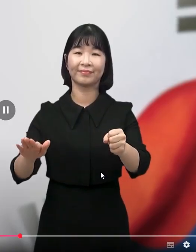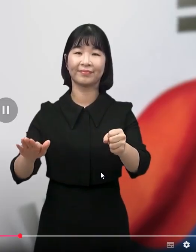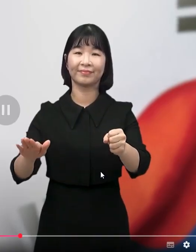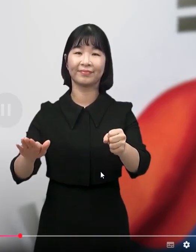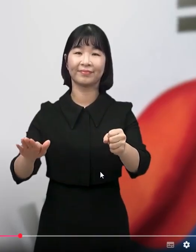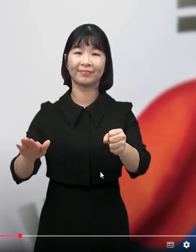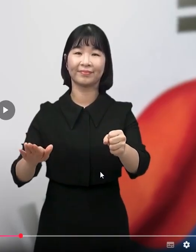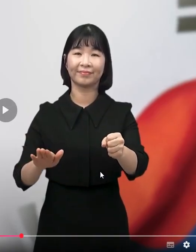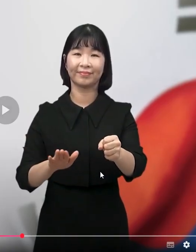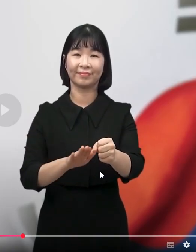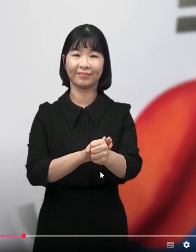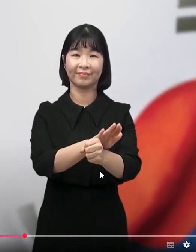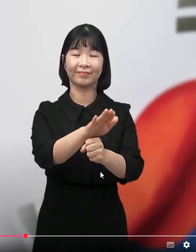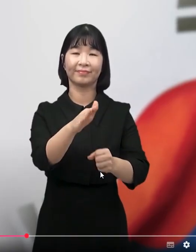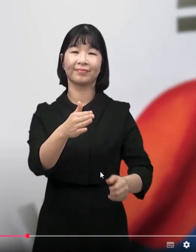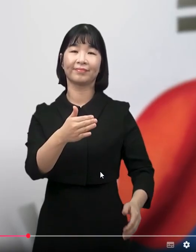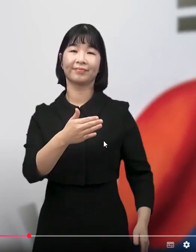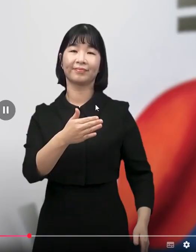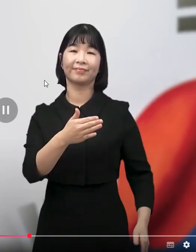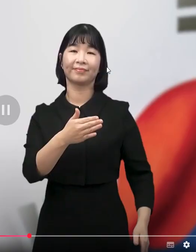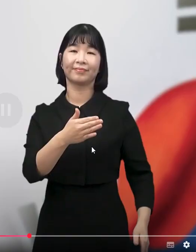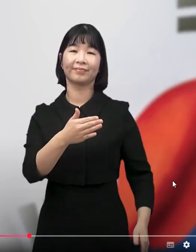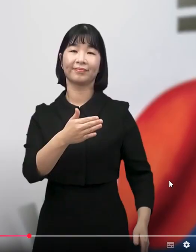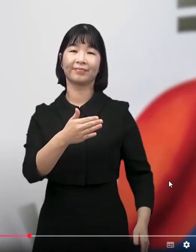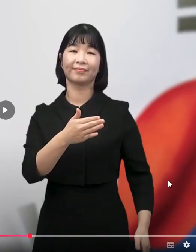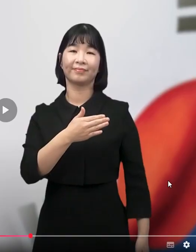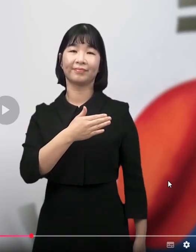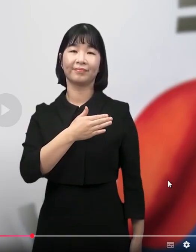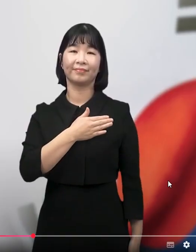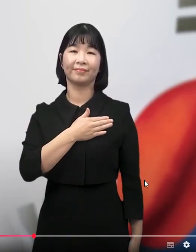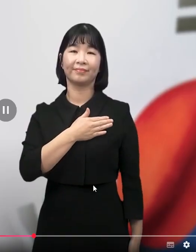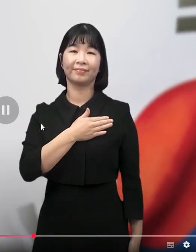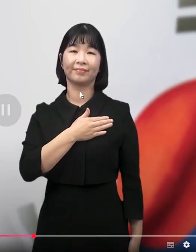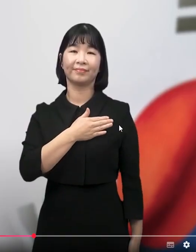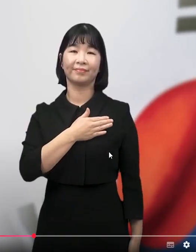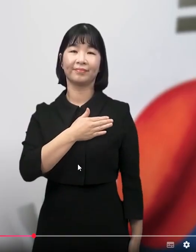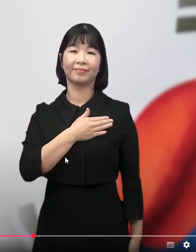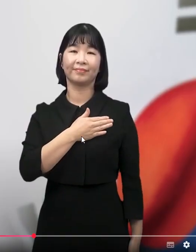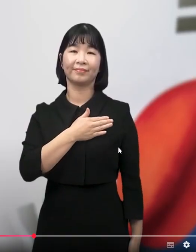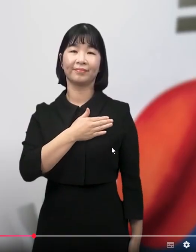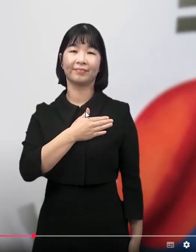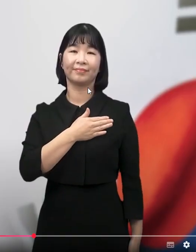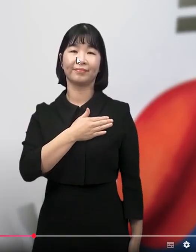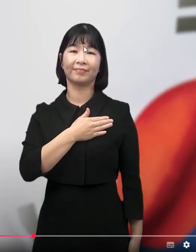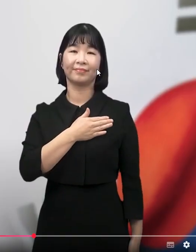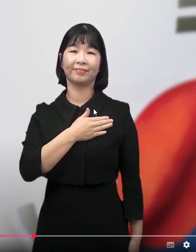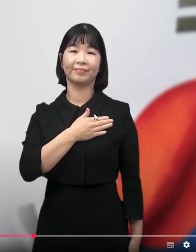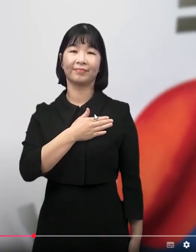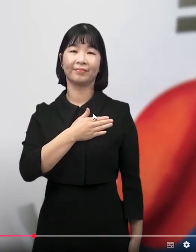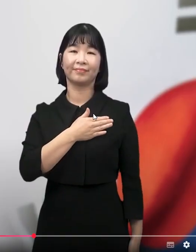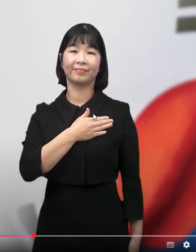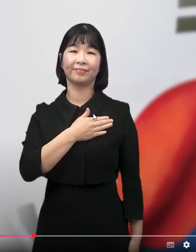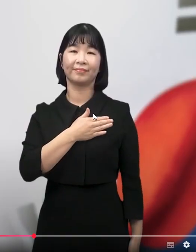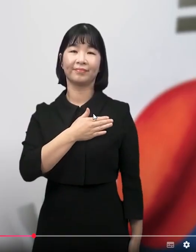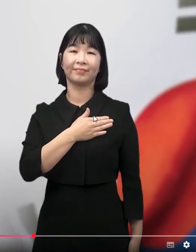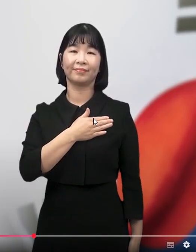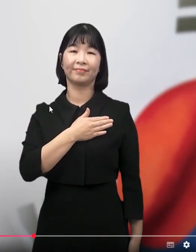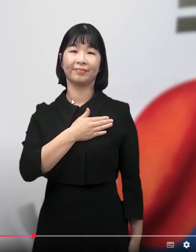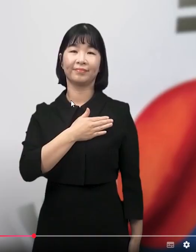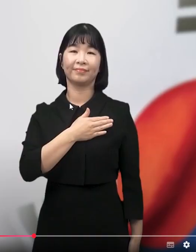사랑하죠. 근데 이건 내가 사랑하는 거거든요. 내가 이제 맹세하는 거죠. 근데 청유문으로